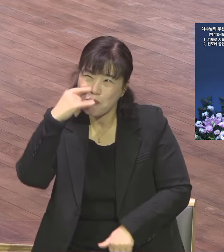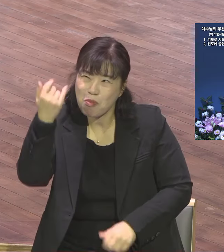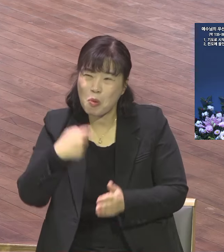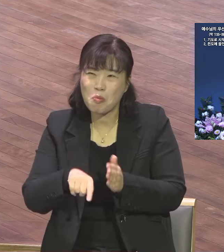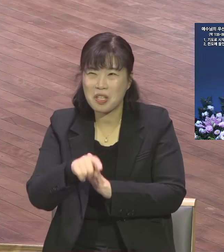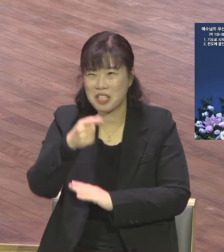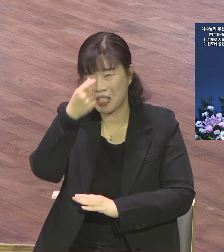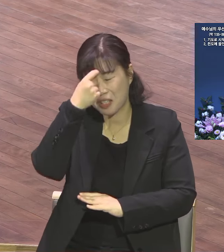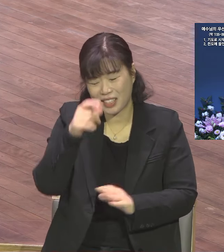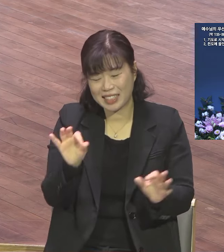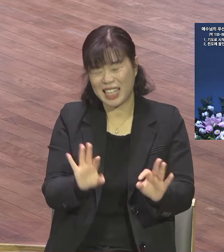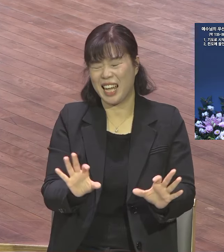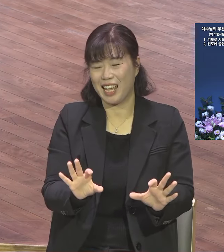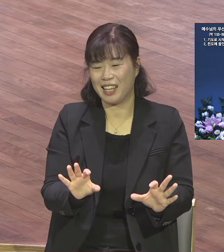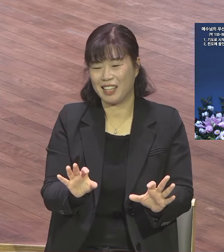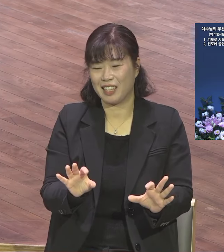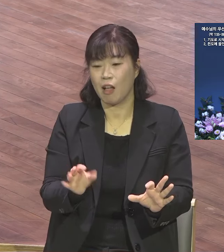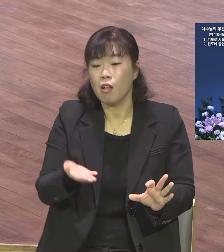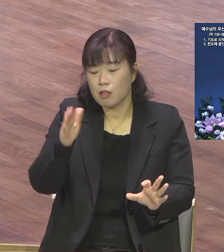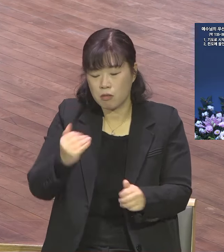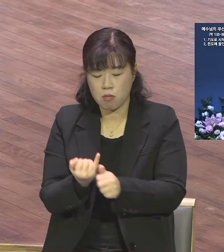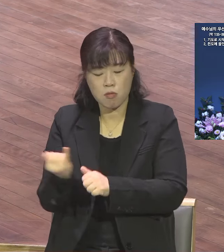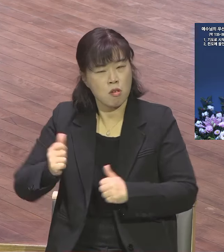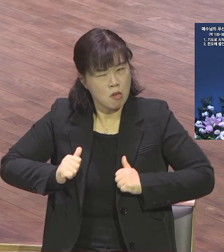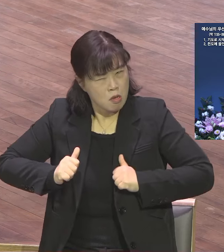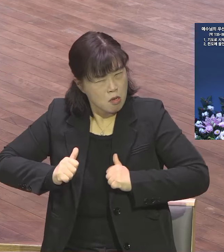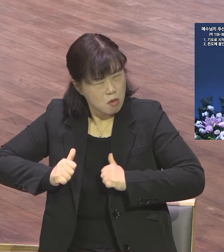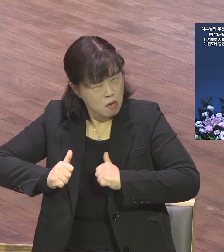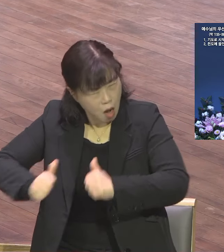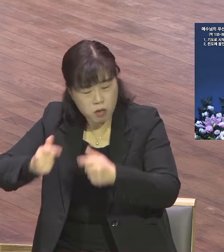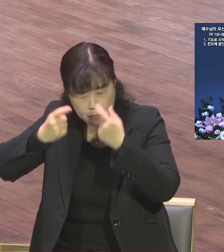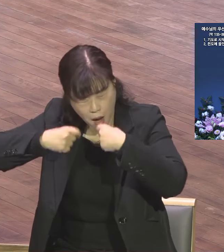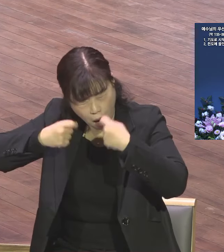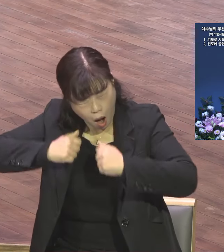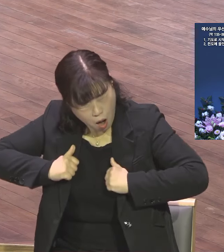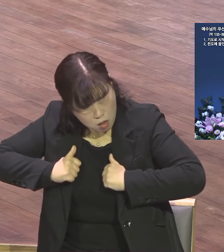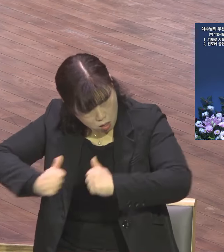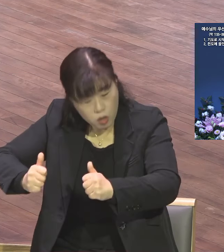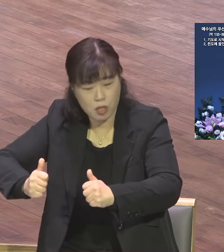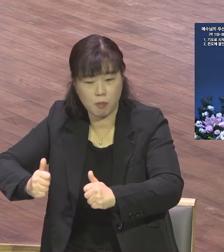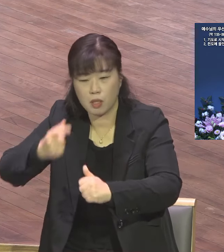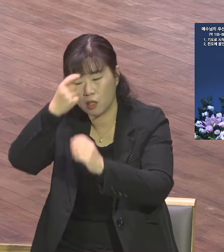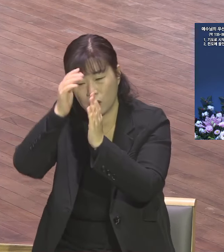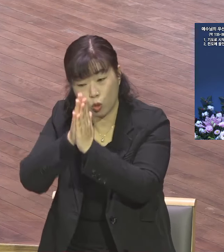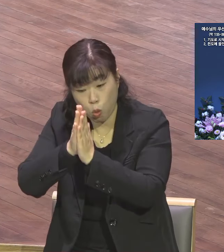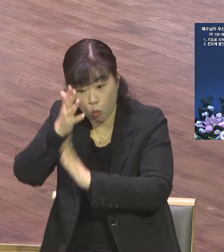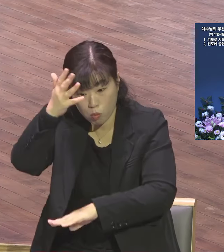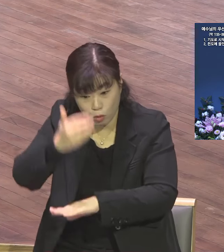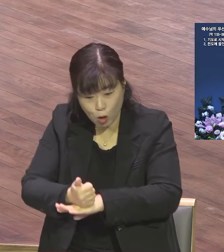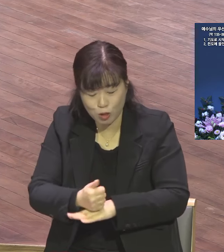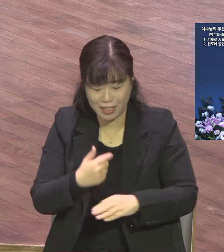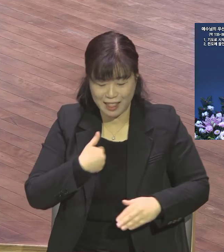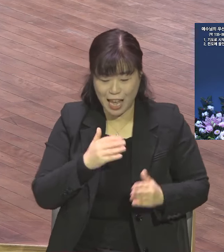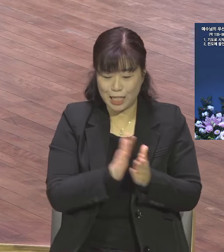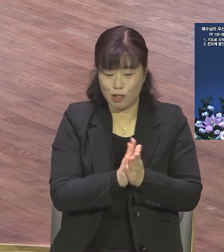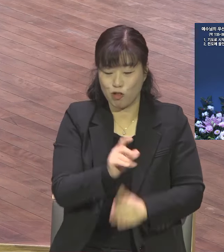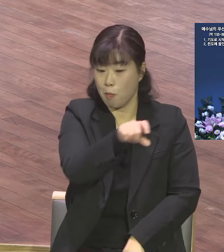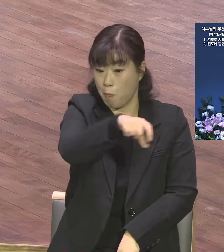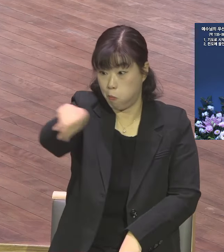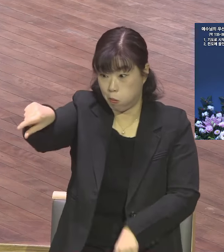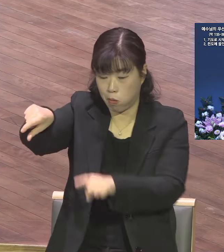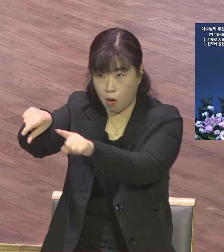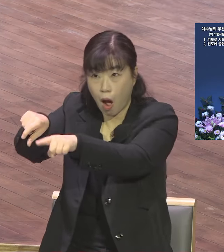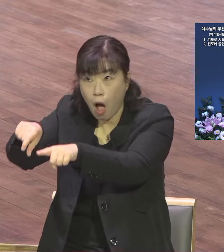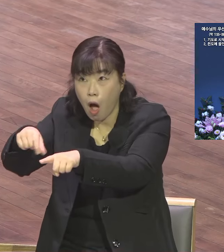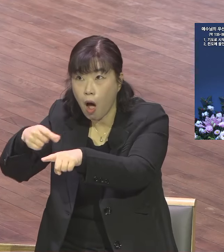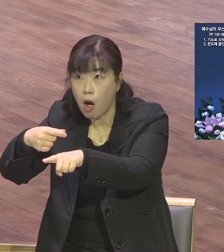역사에 났는지, 아 이 영감이 예수를 영접했군요. 와 나 그 소리도 소름 치더라고.